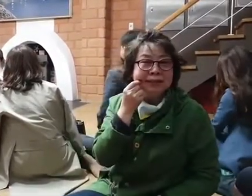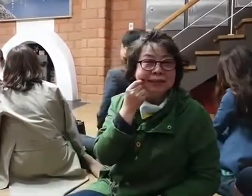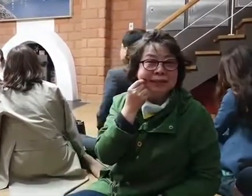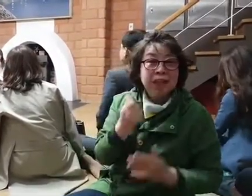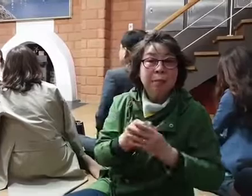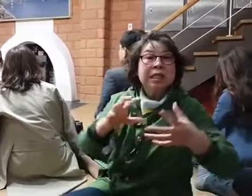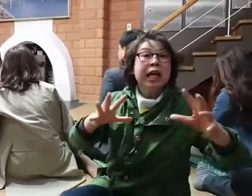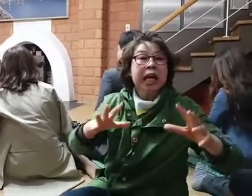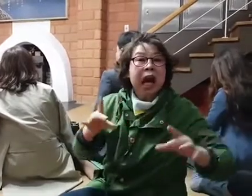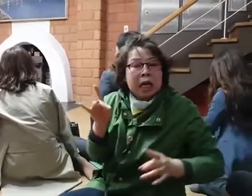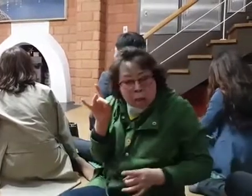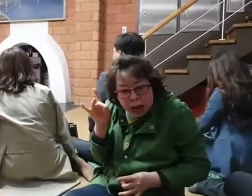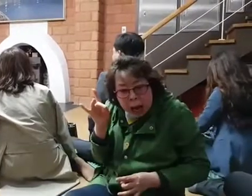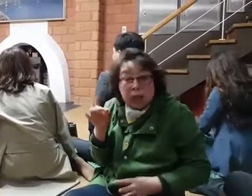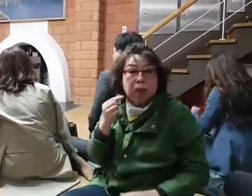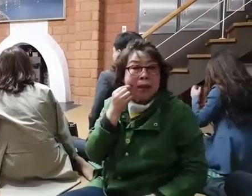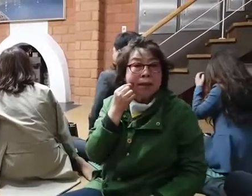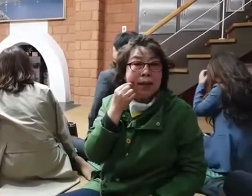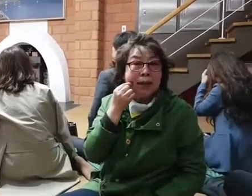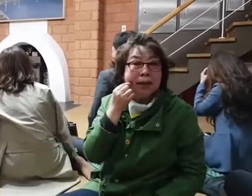그럼 세계가 가만히 있을 수가 없게끔 돼 있어요.